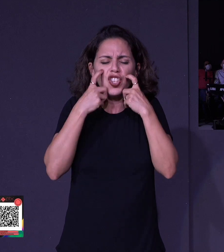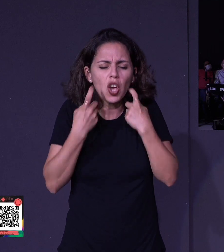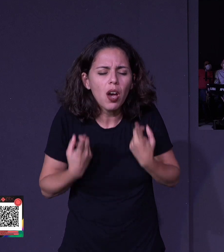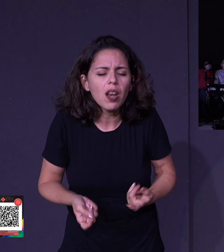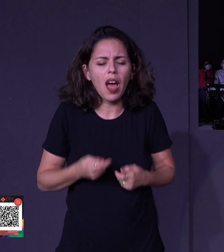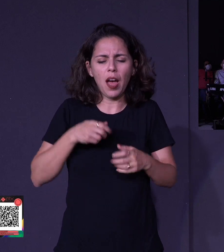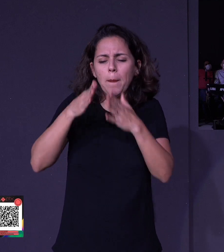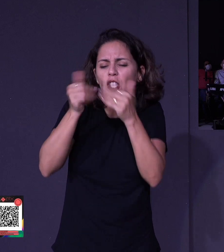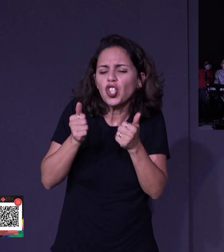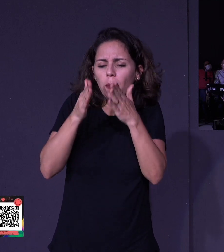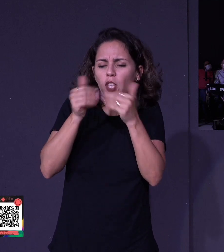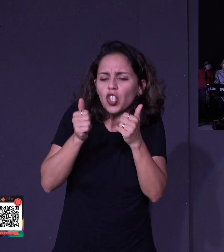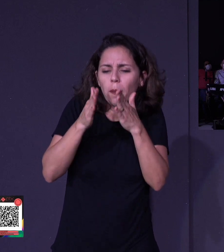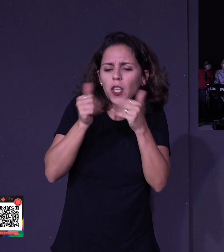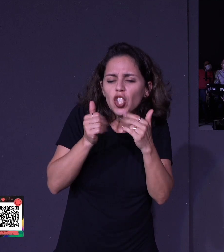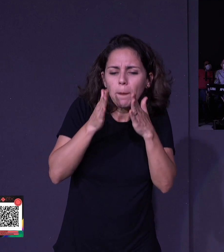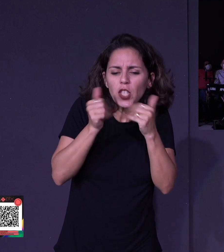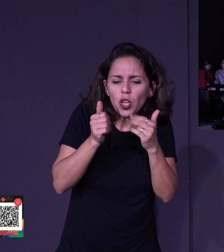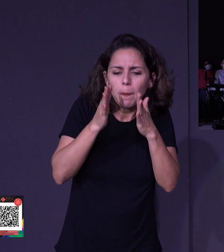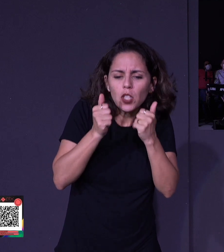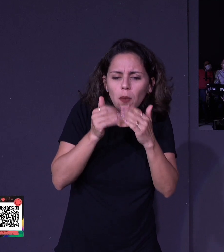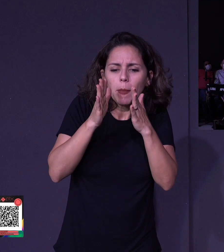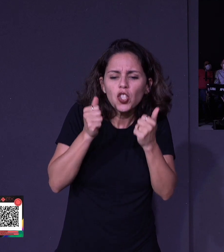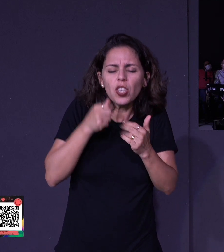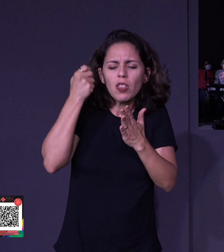300 vezes. Aí pega a Havaiana.